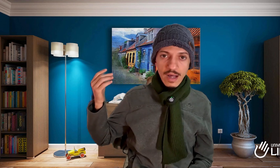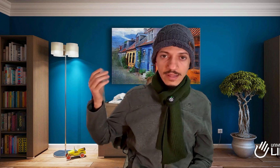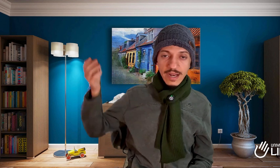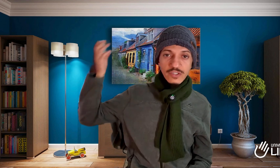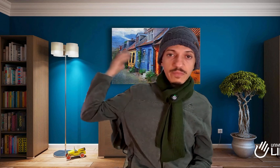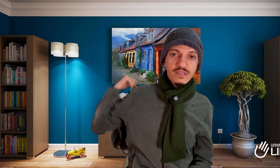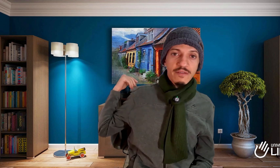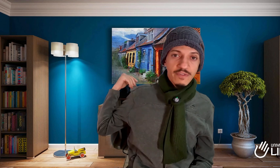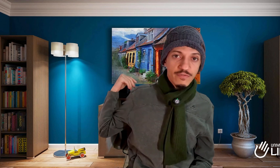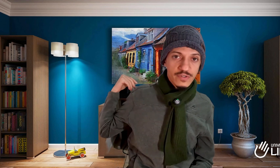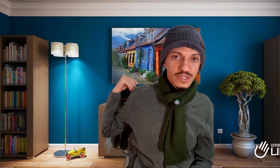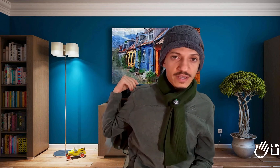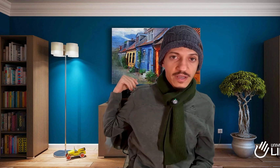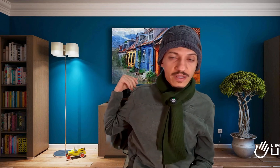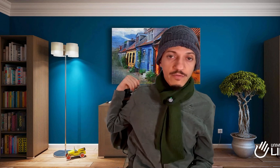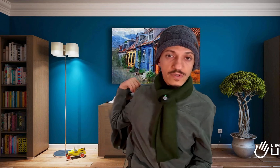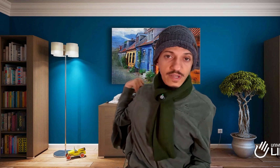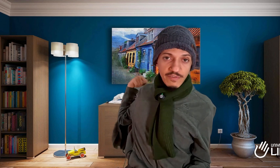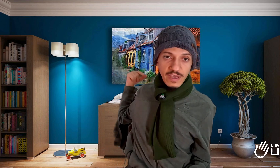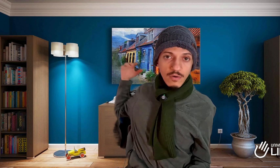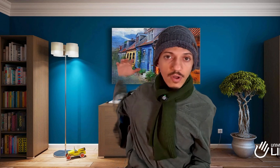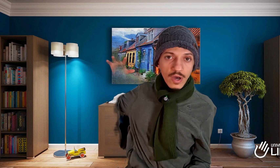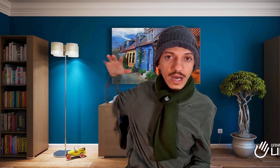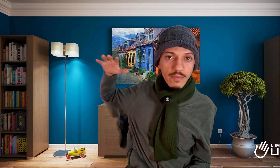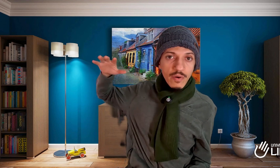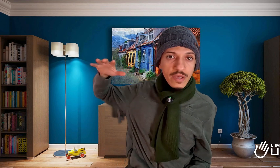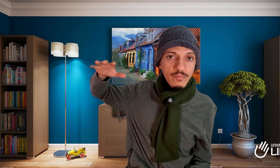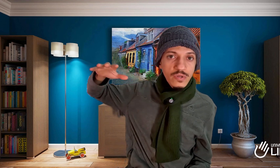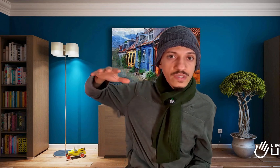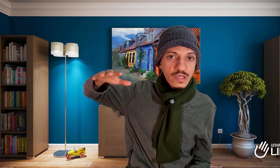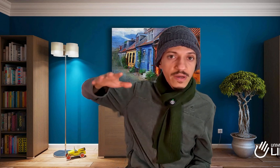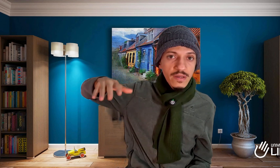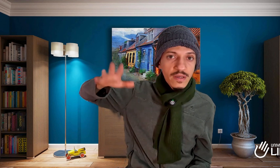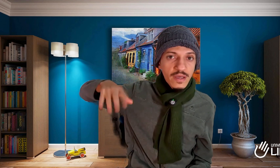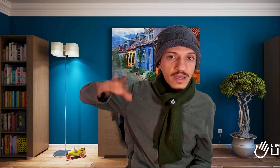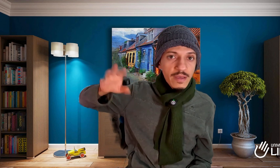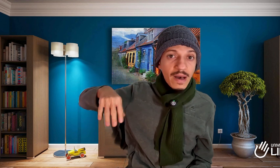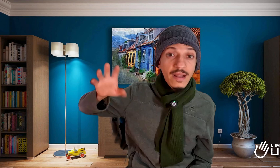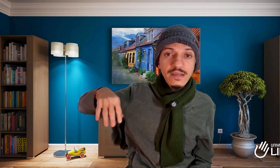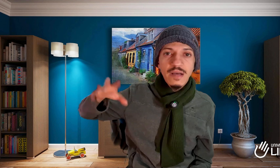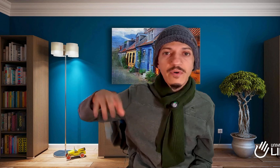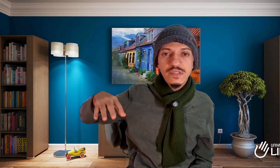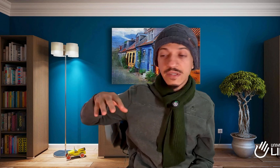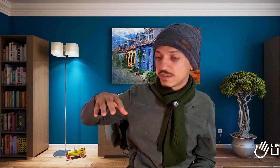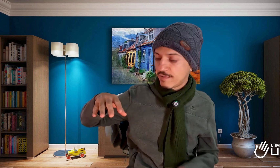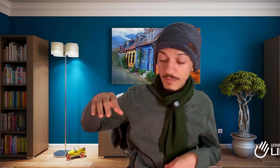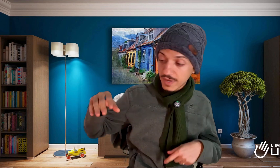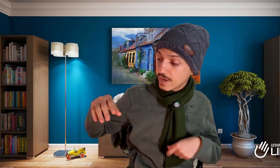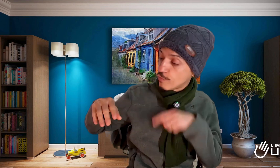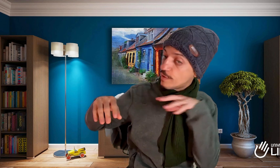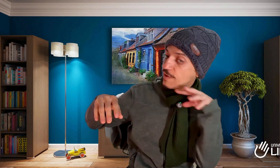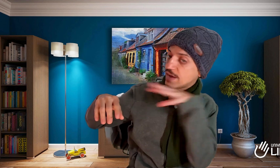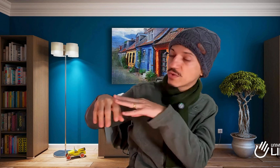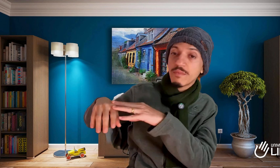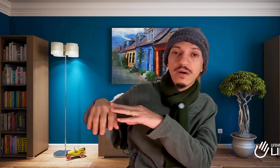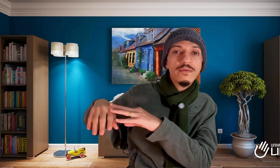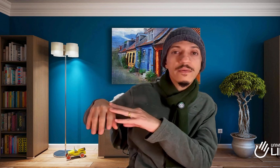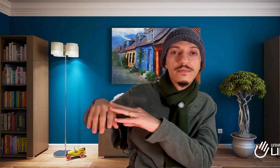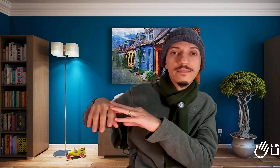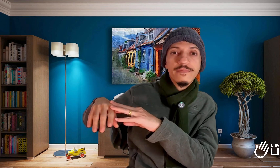atrás de mim está vindo você. Então você vem, coloca a mão aqui por cima e balança a mão assim, de forma que eu vou ver a sua mão,